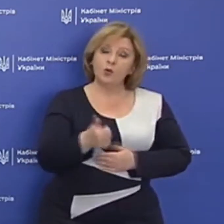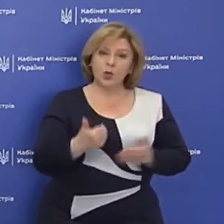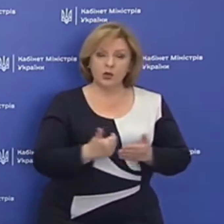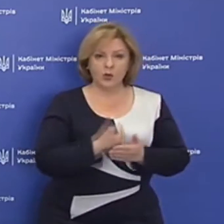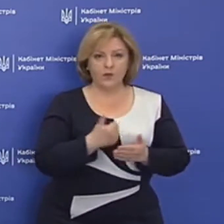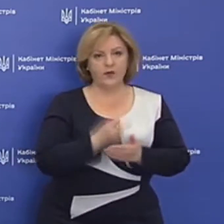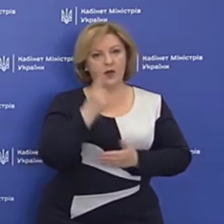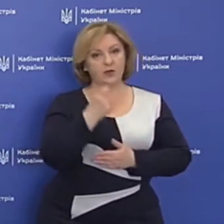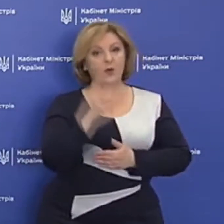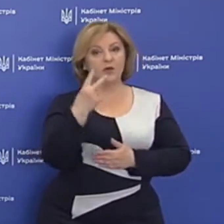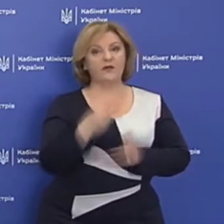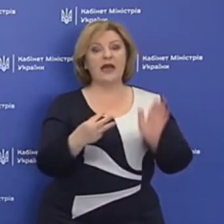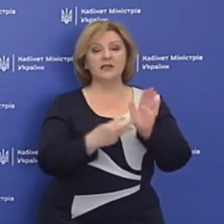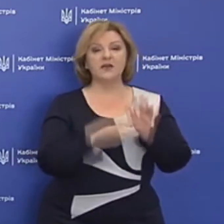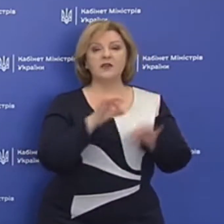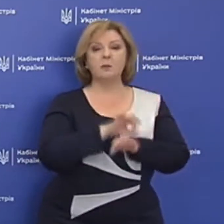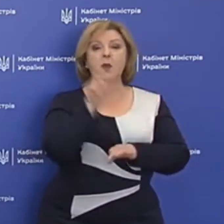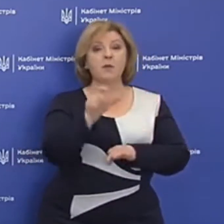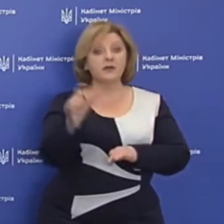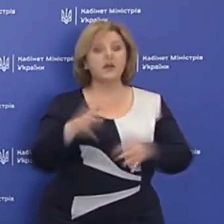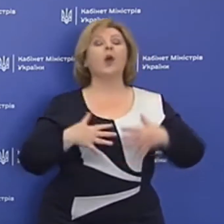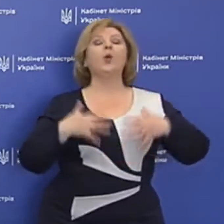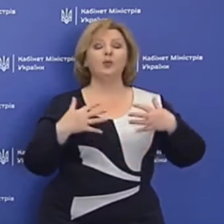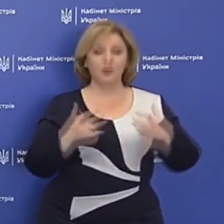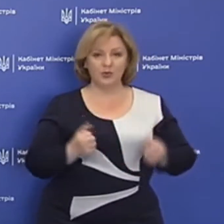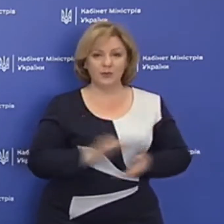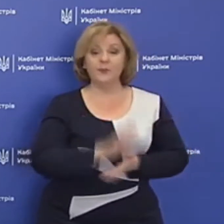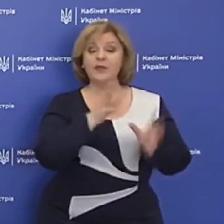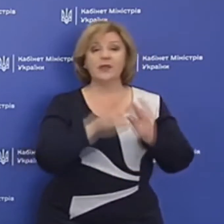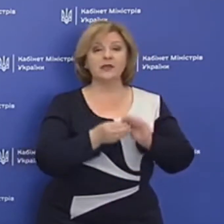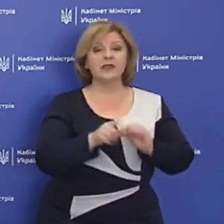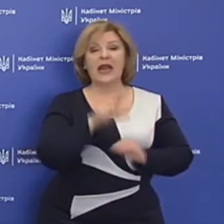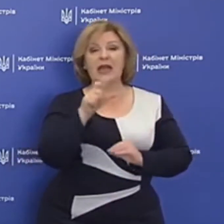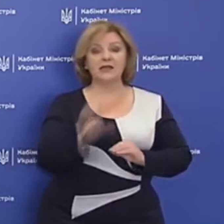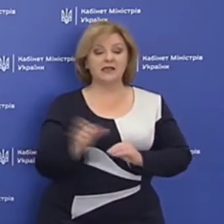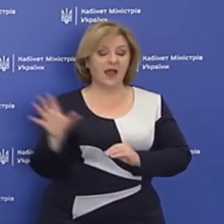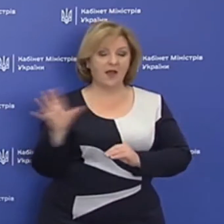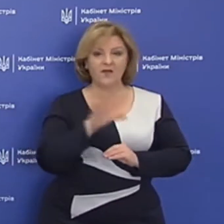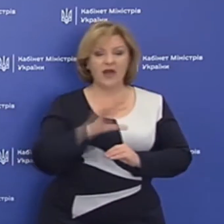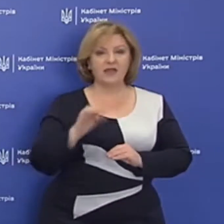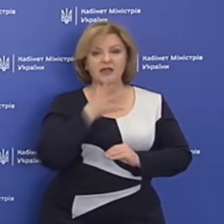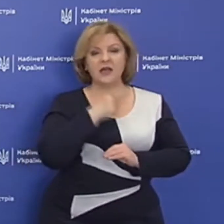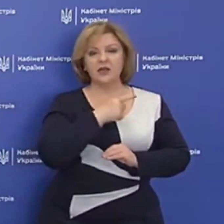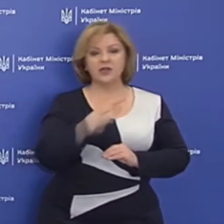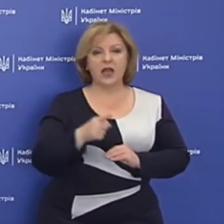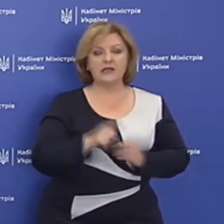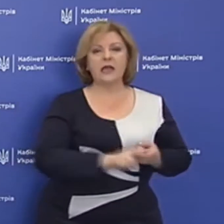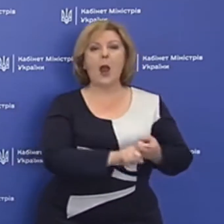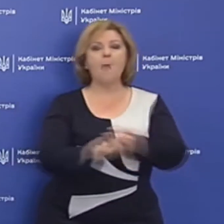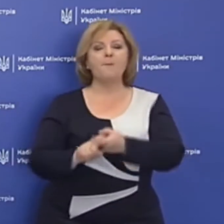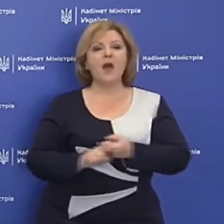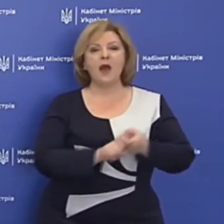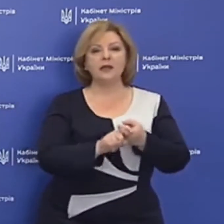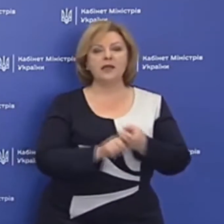– 128 пацієнтів одужали. Загалом за весь час пандемії захворіло